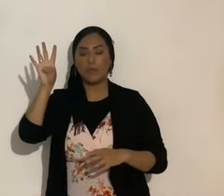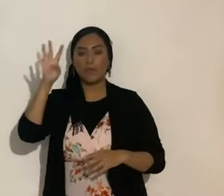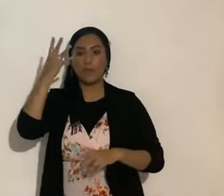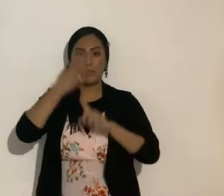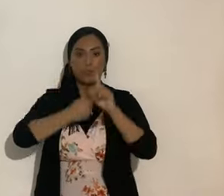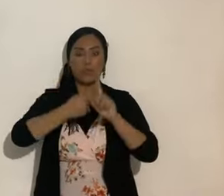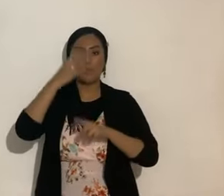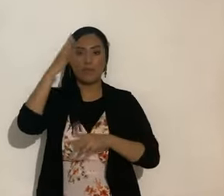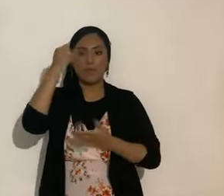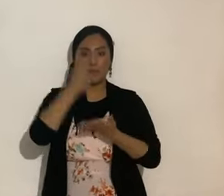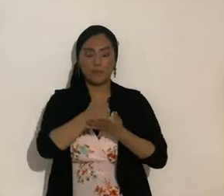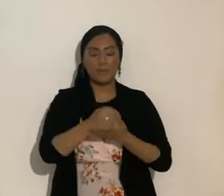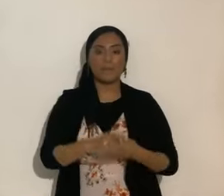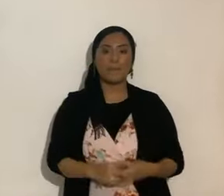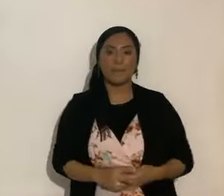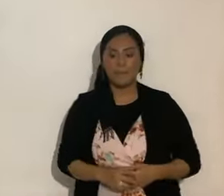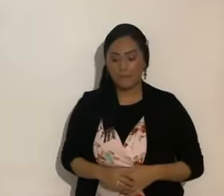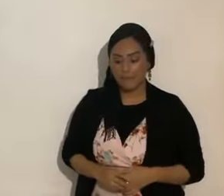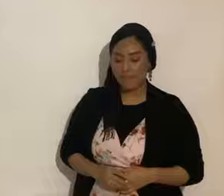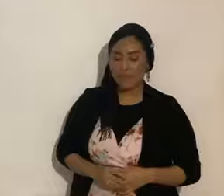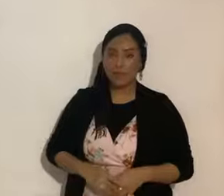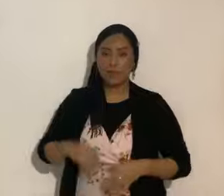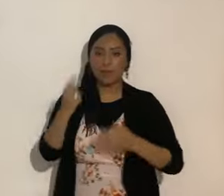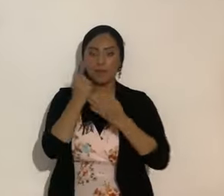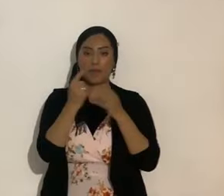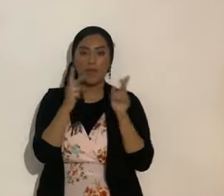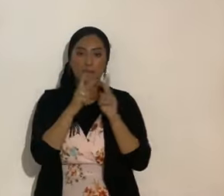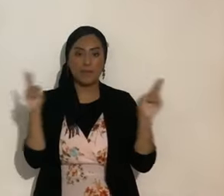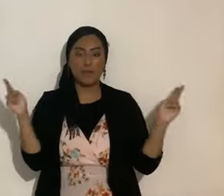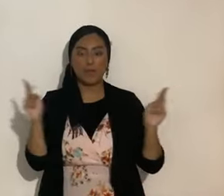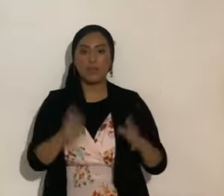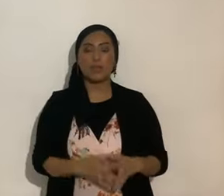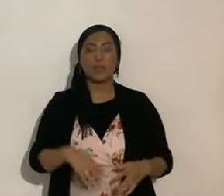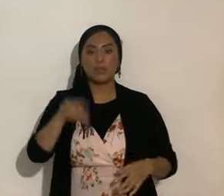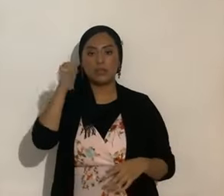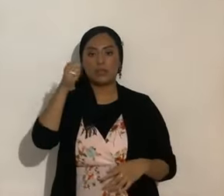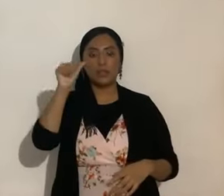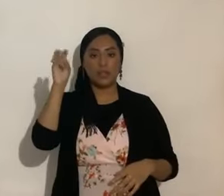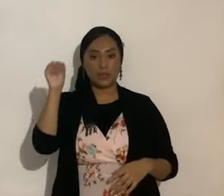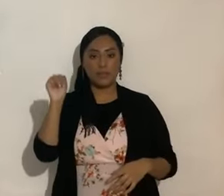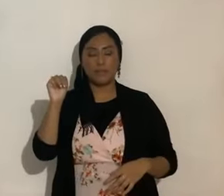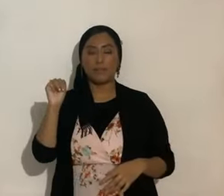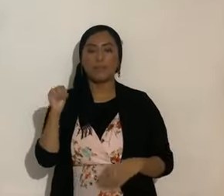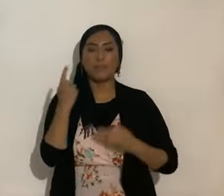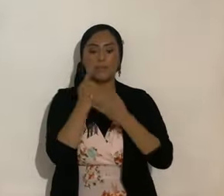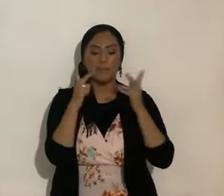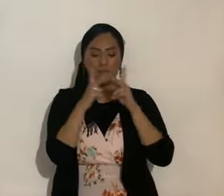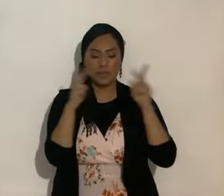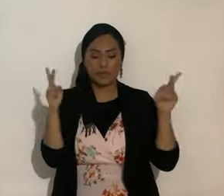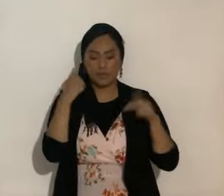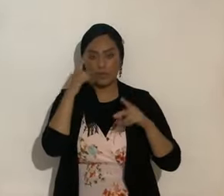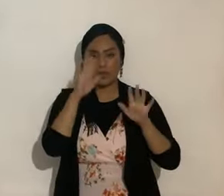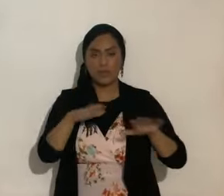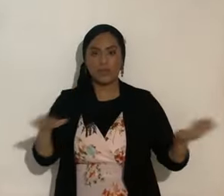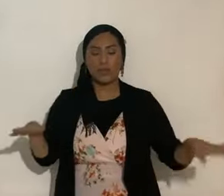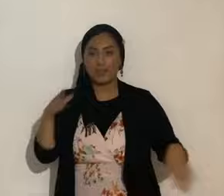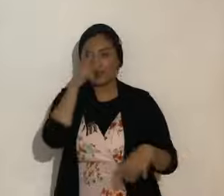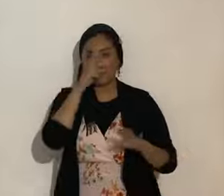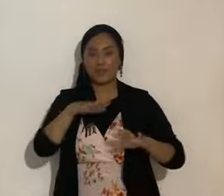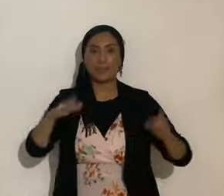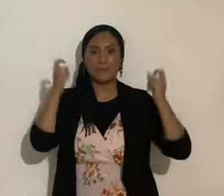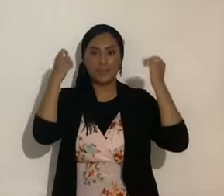mes, cuarto sello, muy atentos. La parasha correspondiente a las 10 de la mañana, la parasha para los niños,